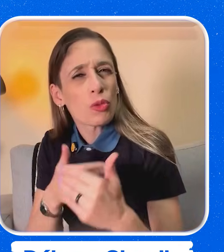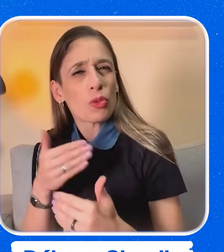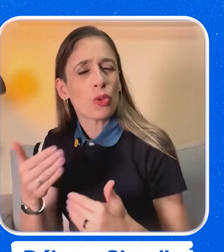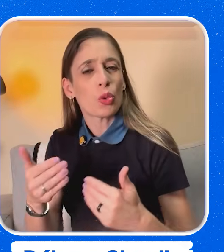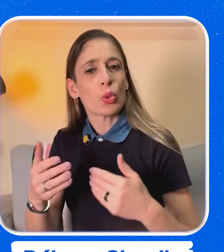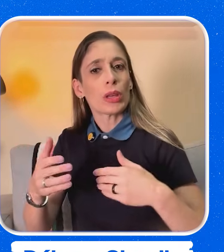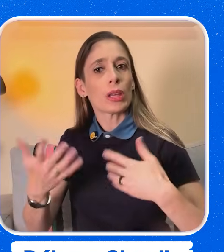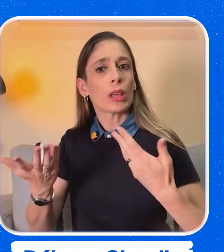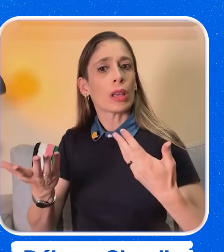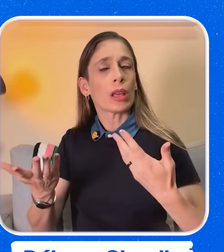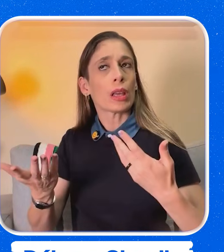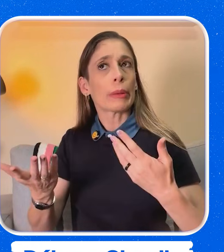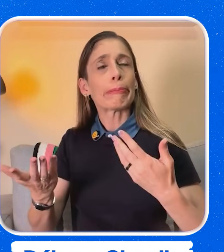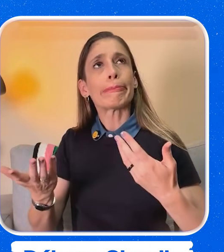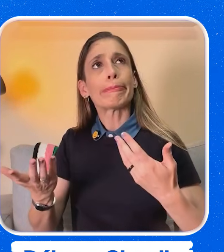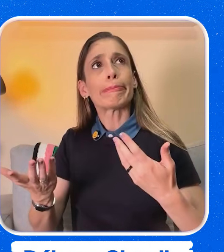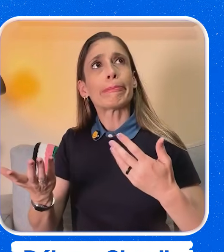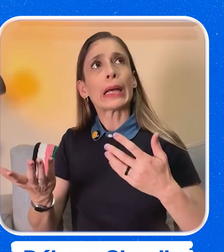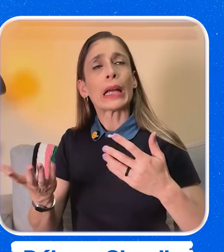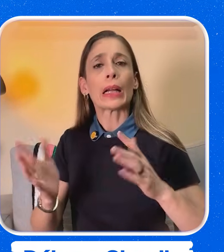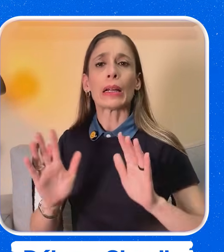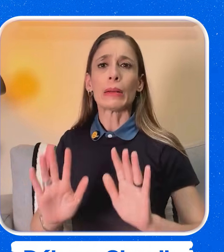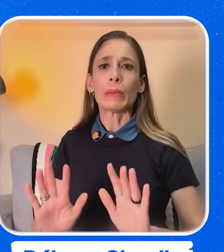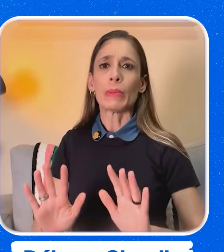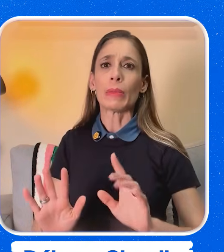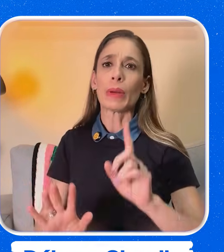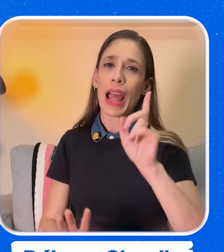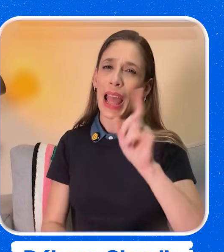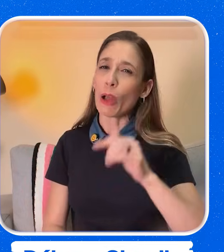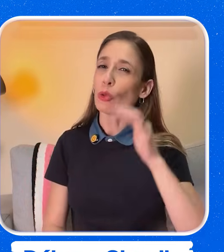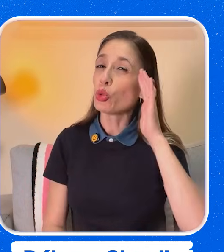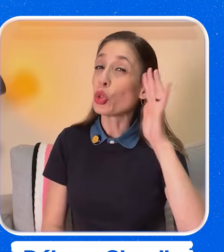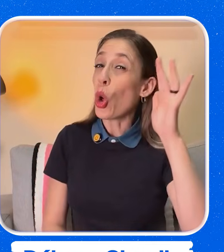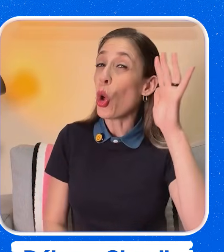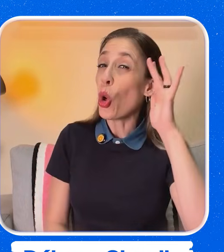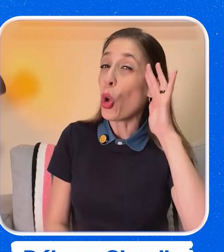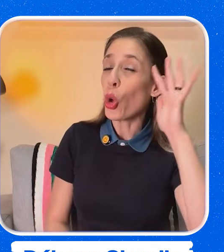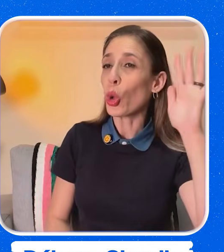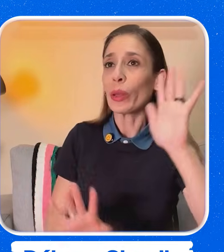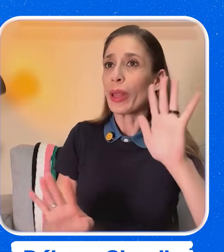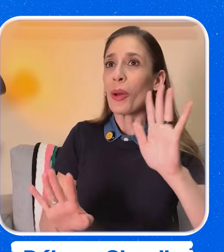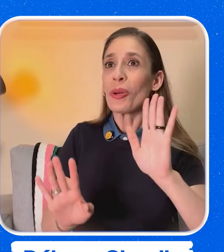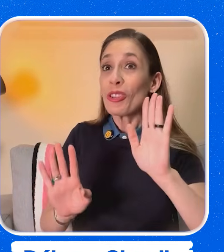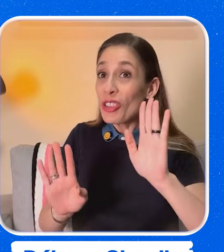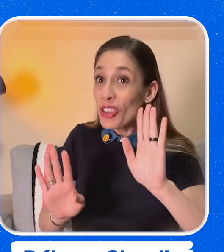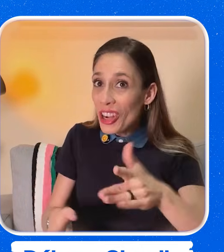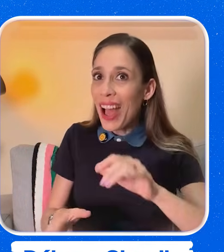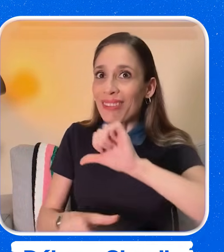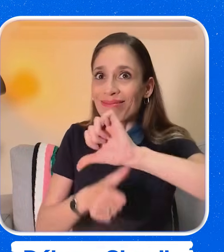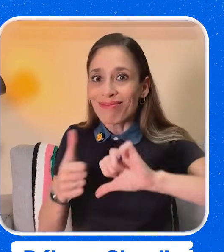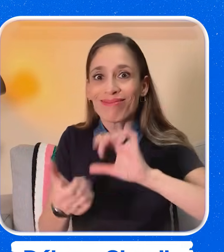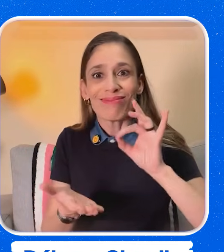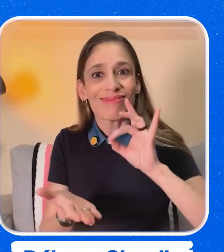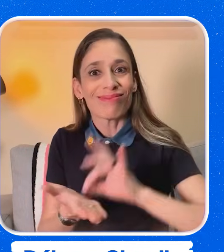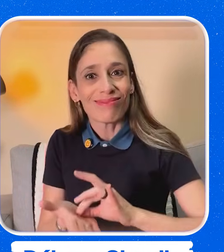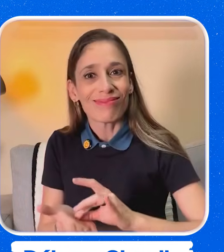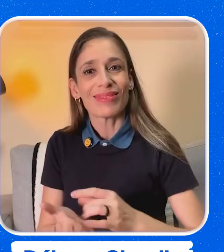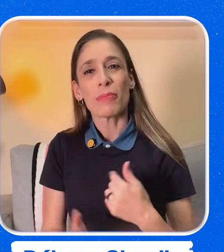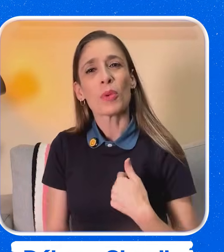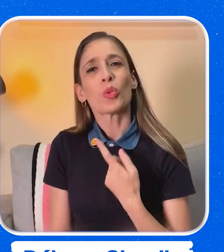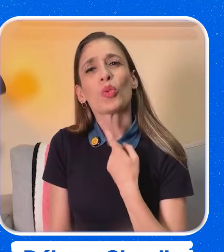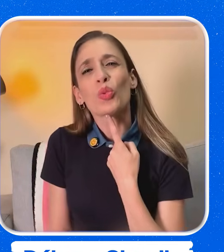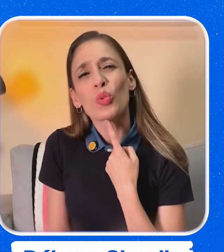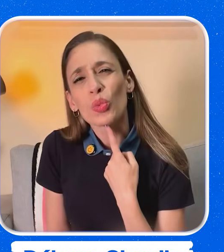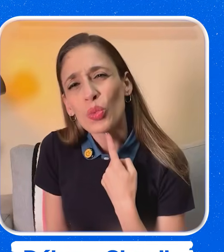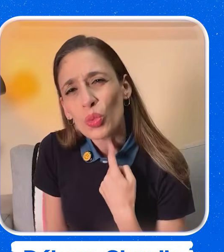E não vou dizer que é um sonho, porque eu já estou realizando ele. Mas o meu desejo hoje é